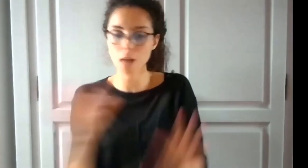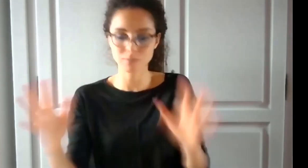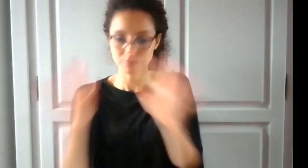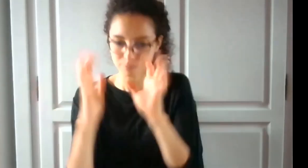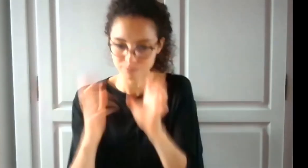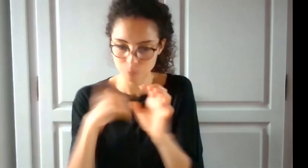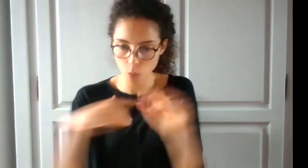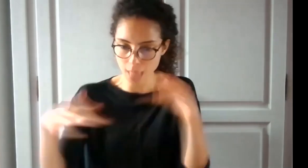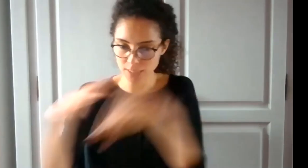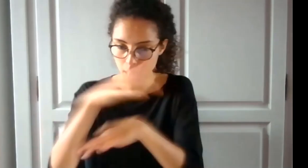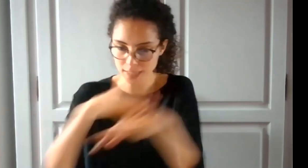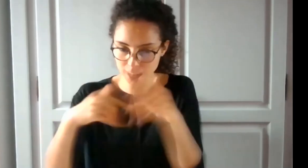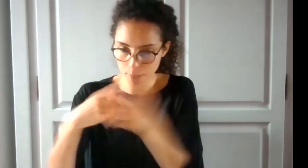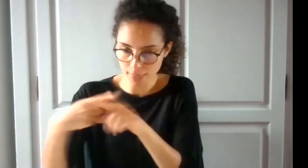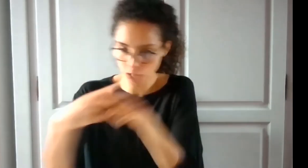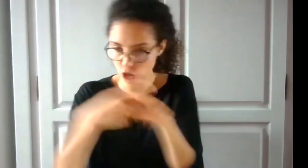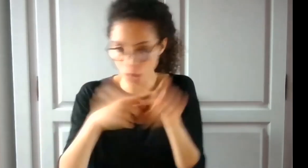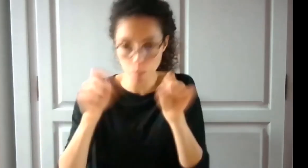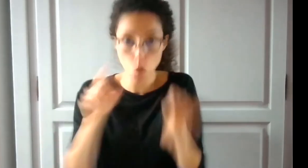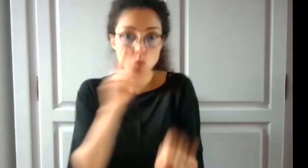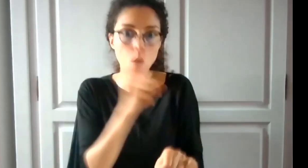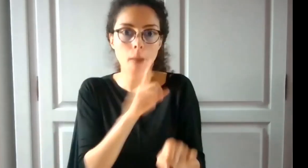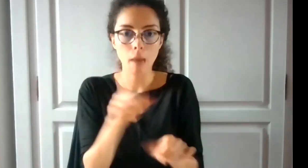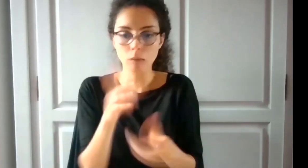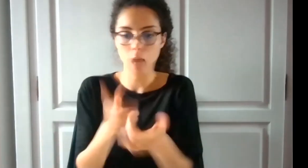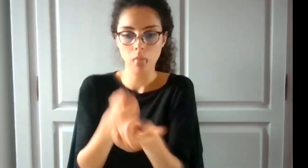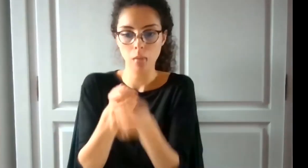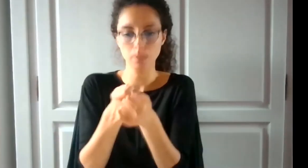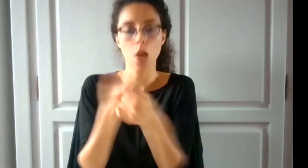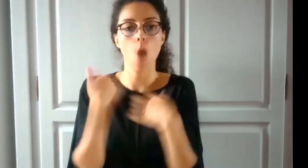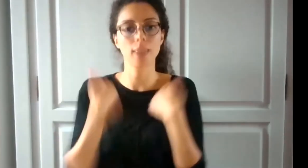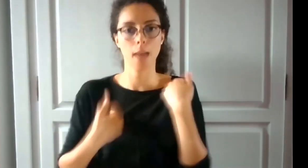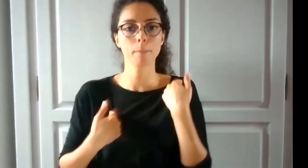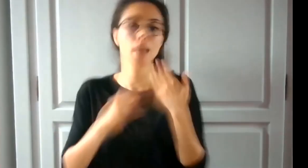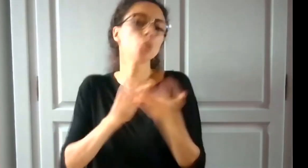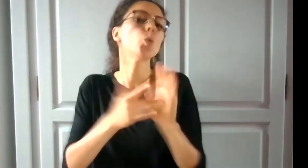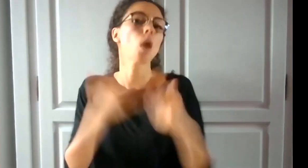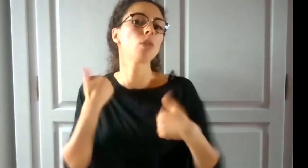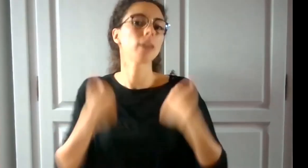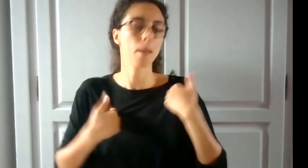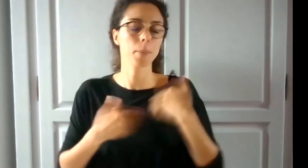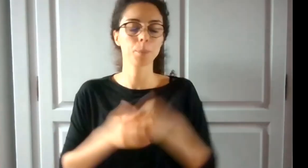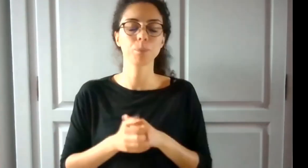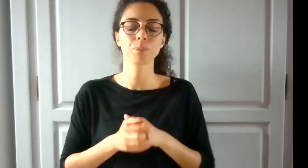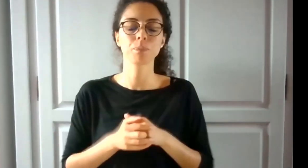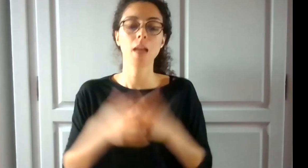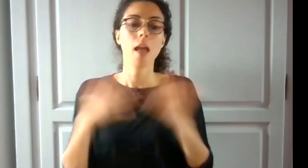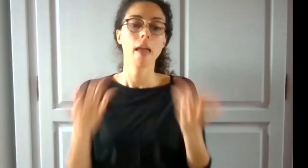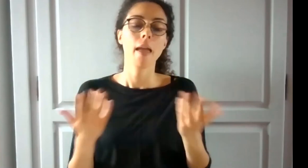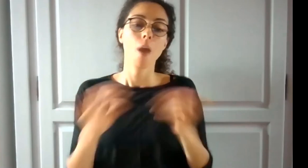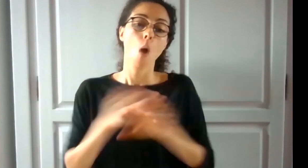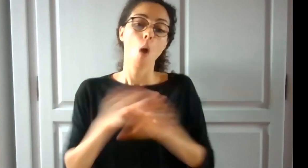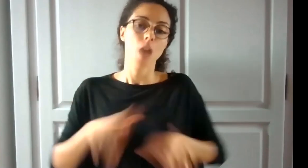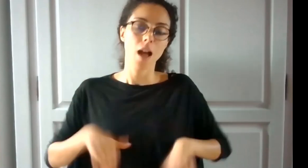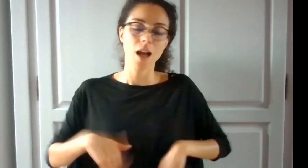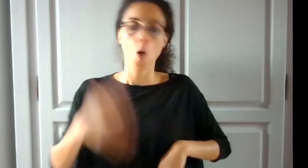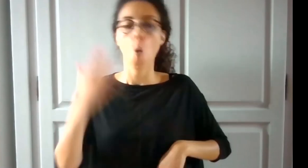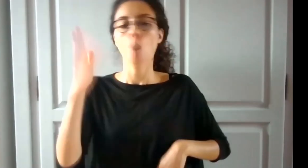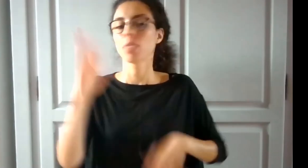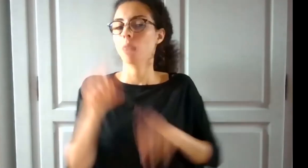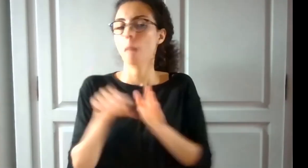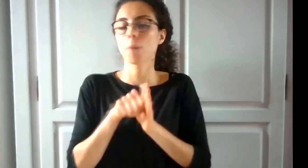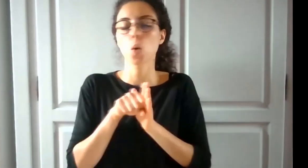totalement adaptés au handicap au pluriel. Et enfin, une autre des priorités que